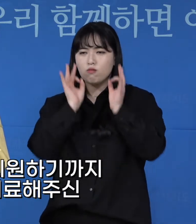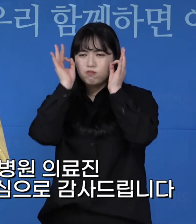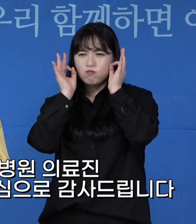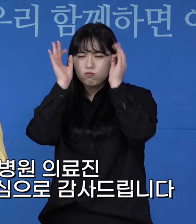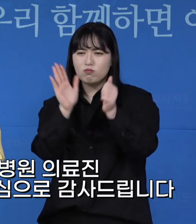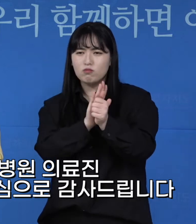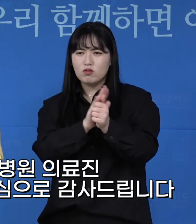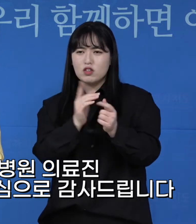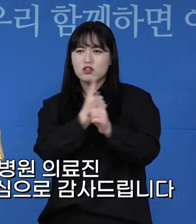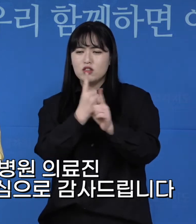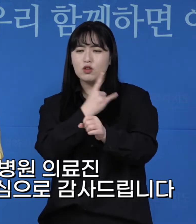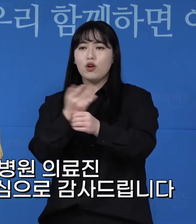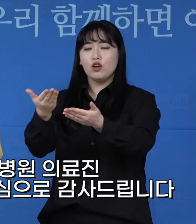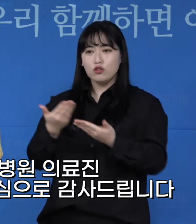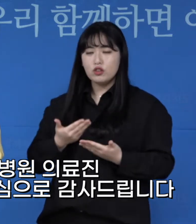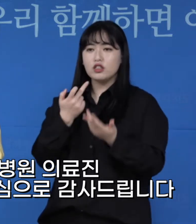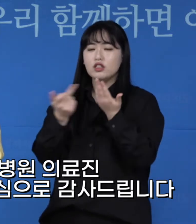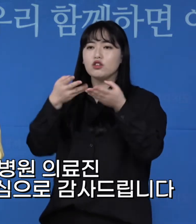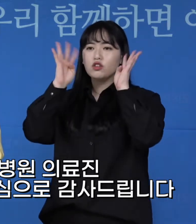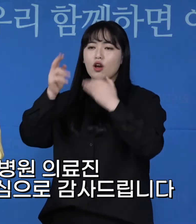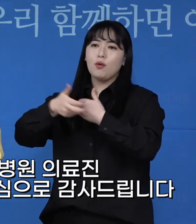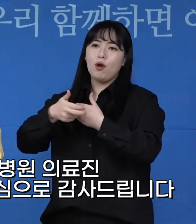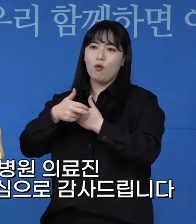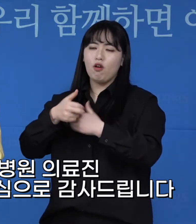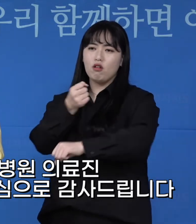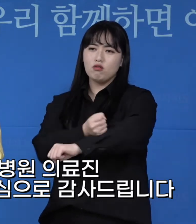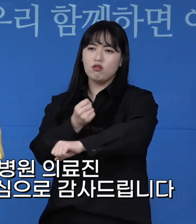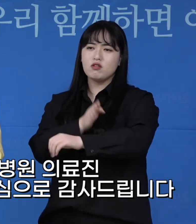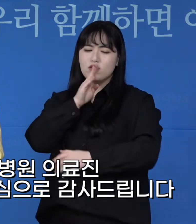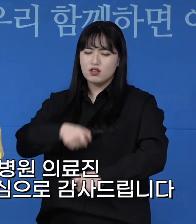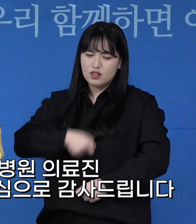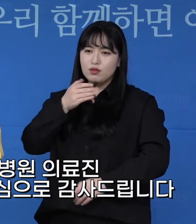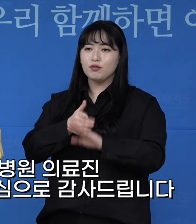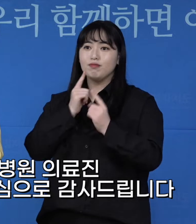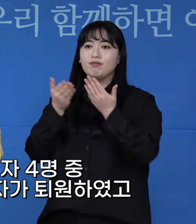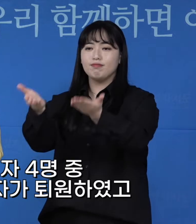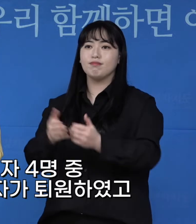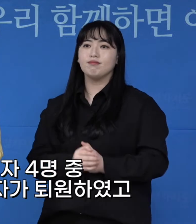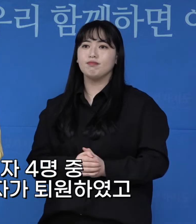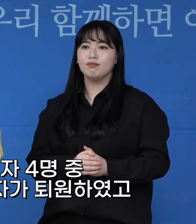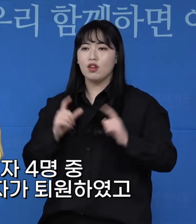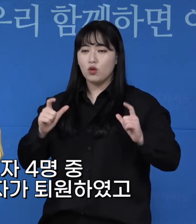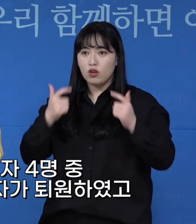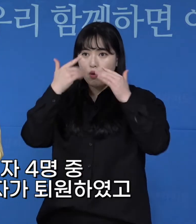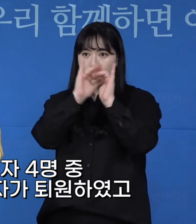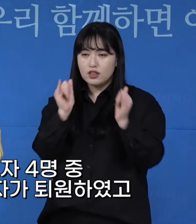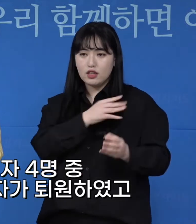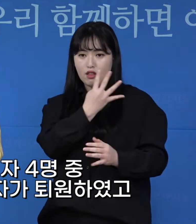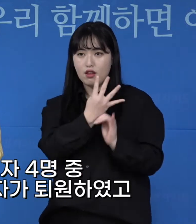주신 제주대학교 병원 의료진 여러분들의 노고에 진심으로 감사드립니다. 도내 확진자 4명